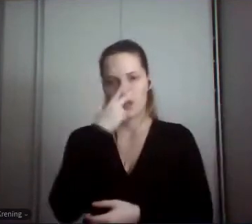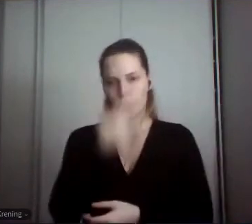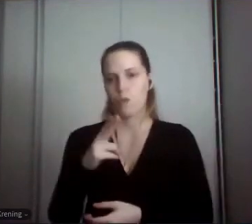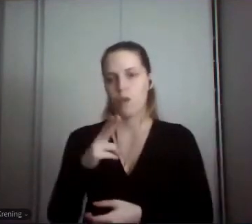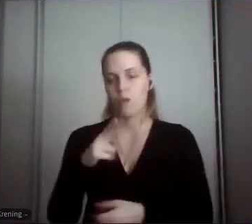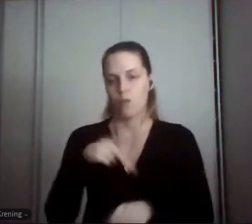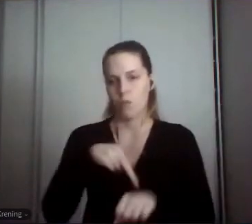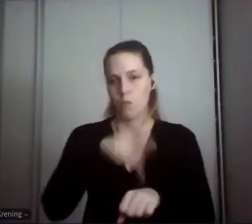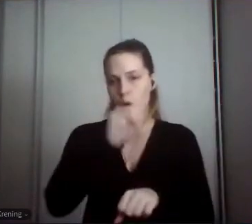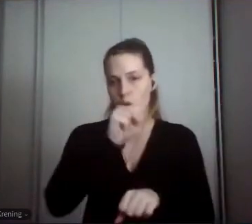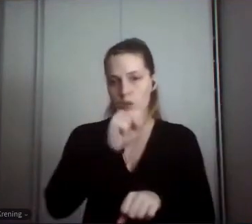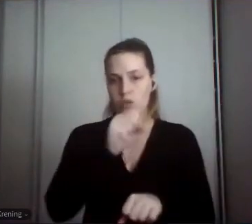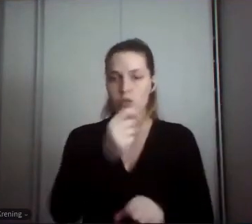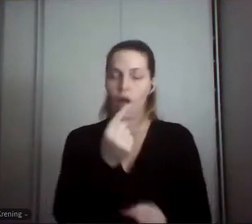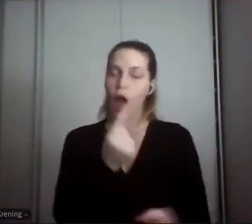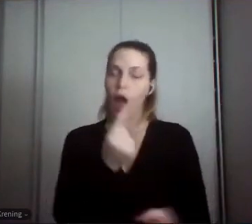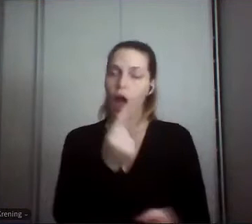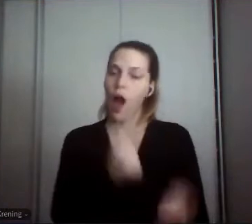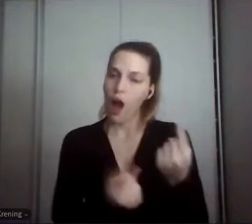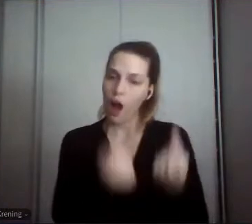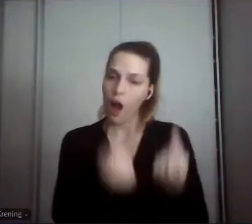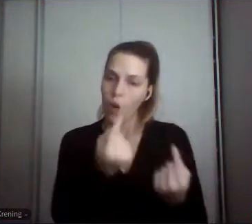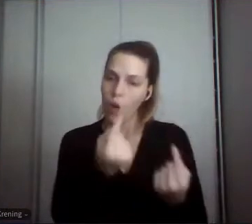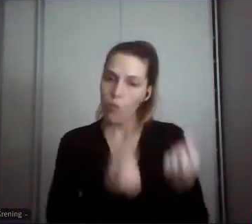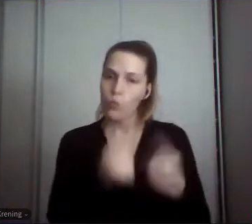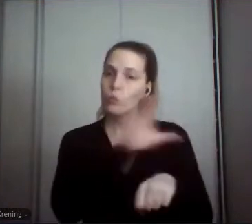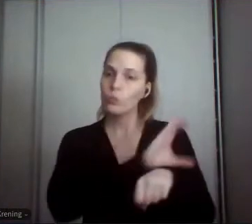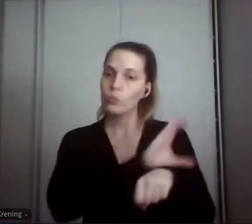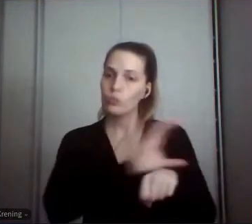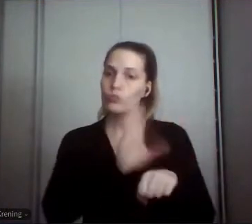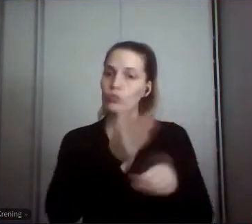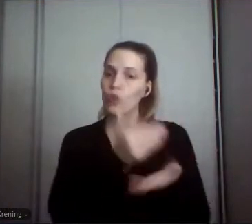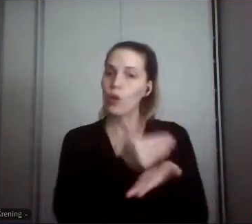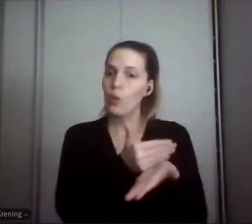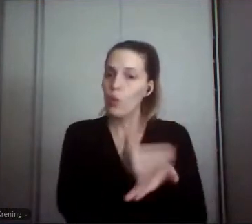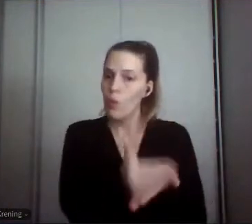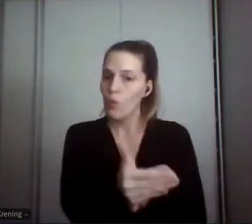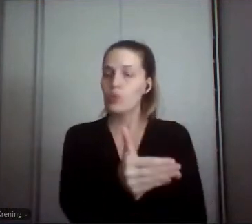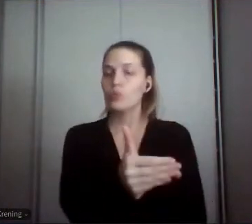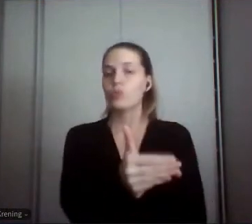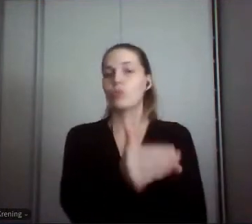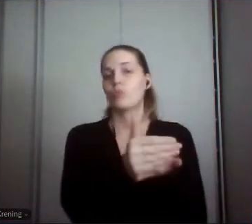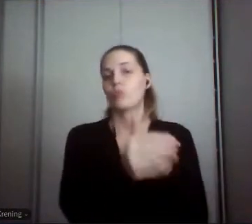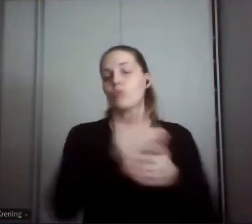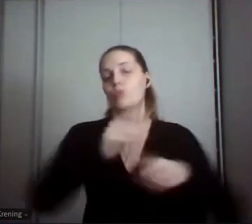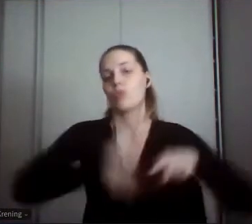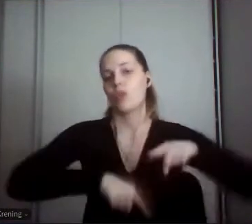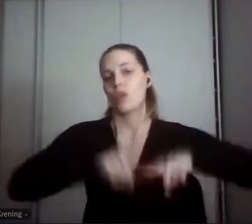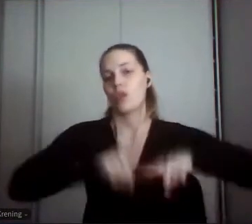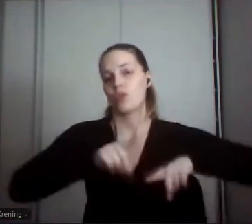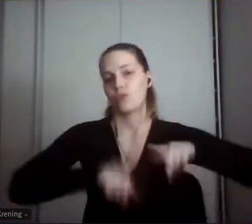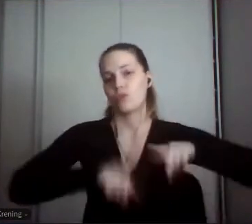alguns cursos, a partir de agora, já começou algumas atividades já na modalidade EAD, para depois